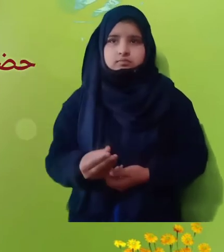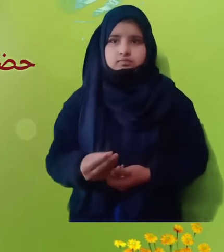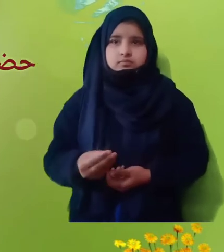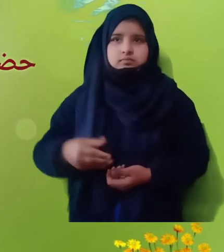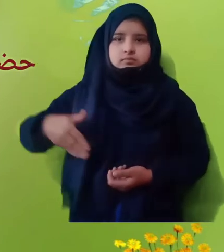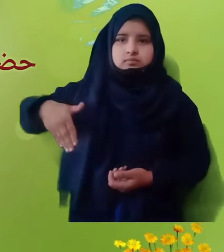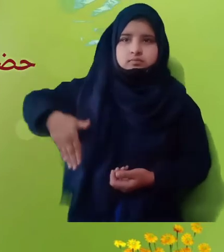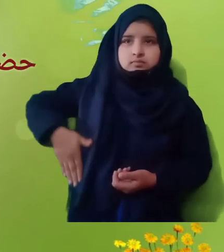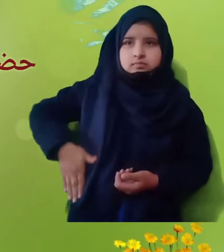हव्वा